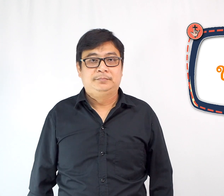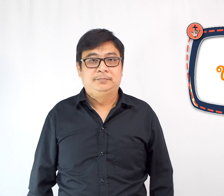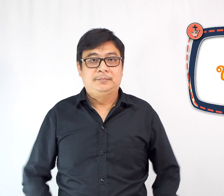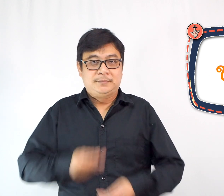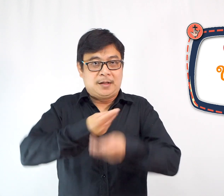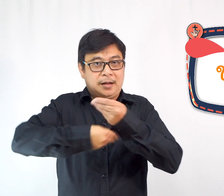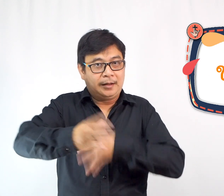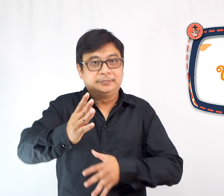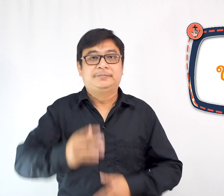ขาย